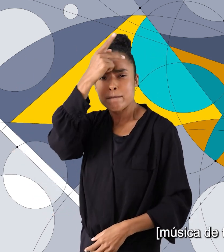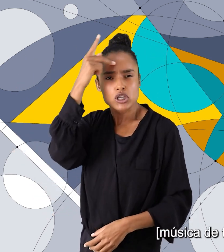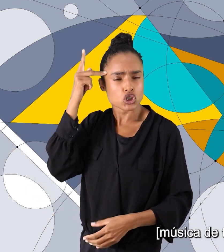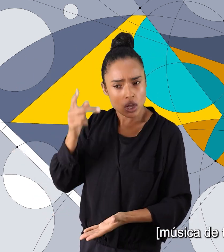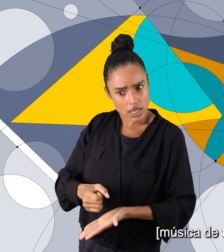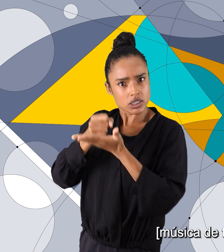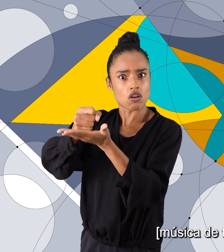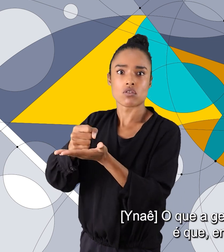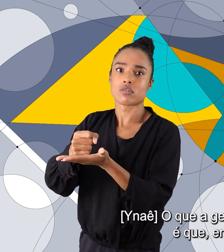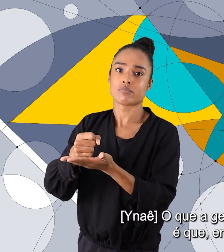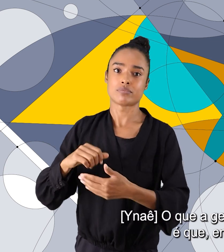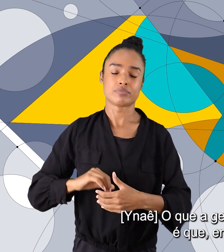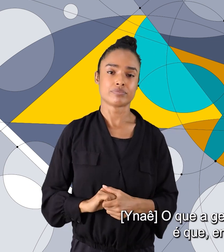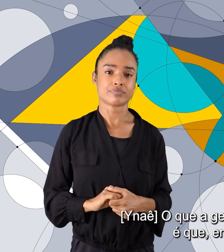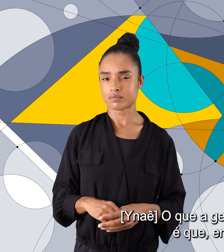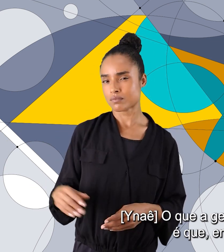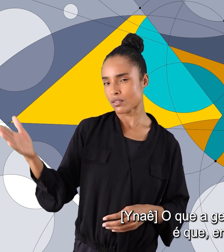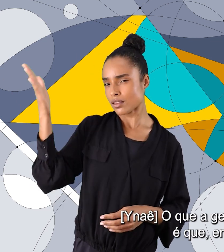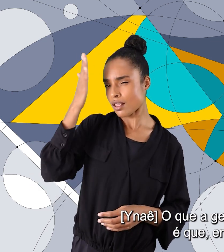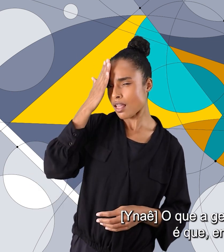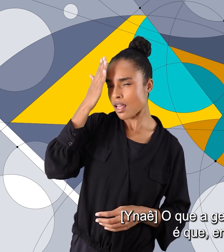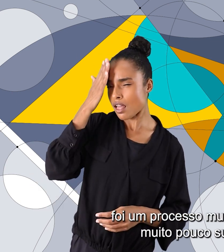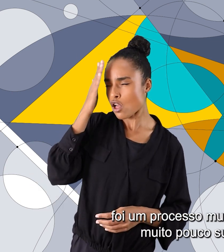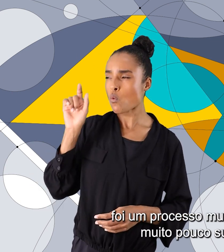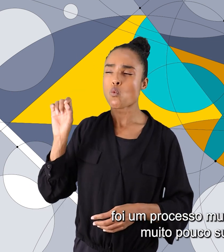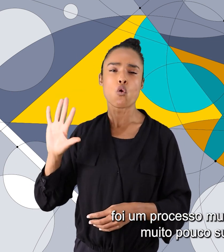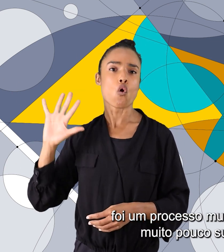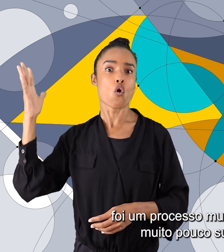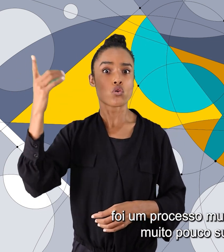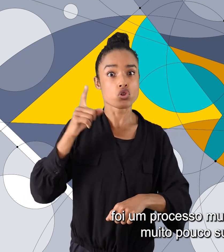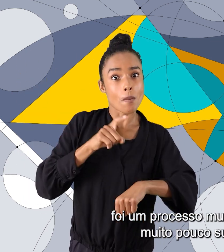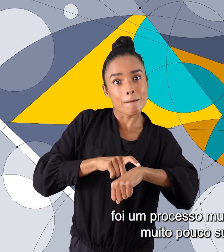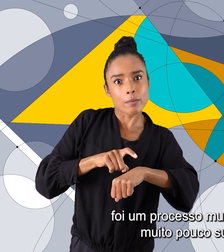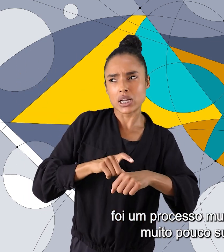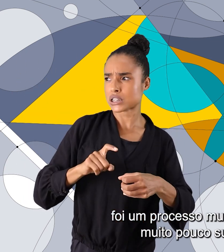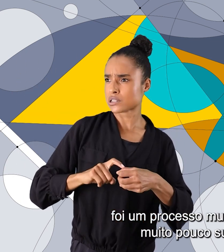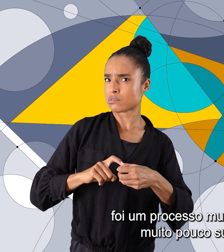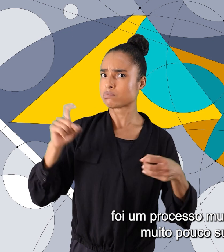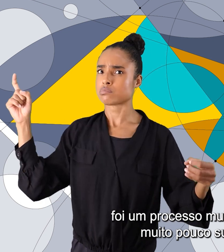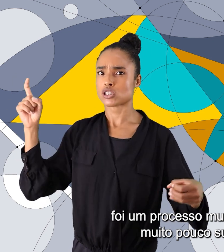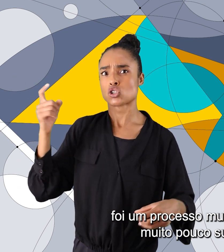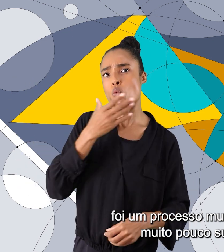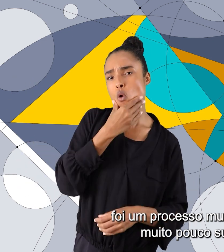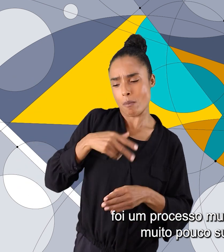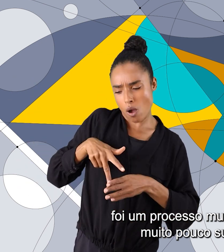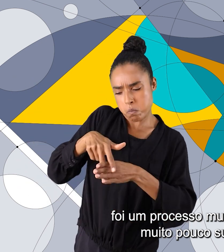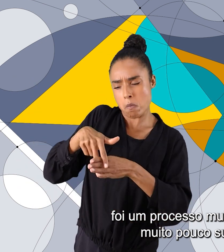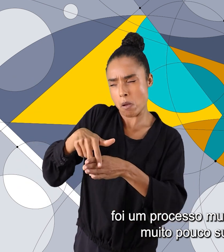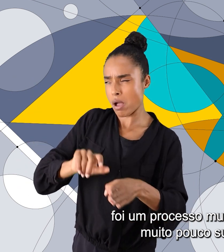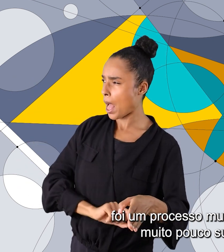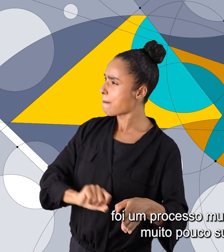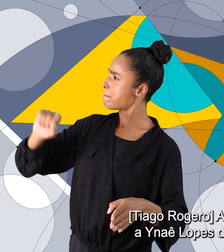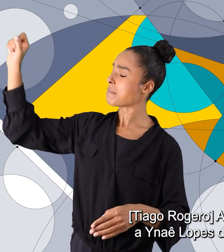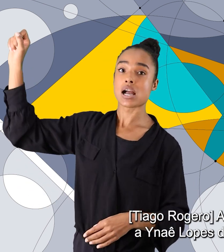assim. O que a gente sabe, né, é que, enfim, foi um processo muito conturbado, muito pouco